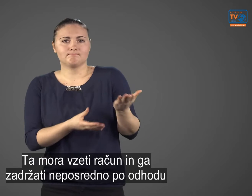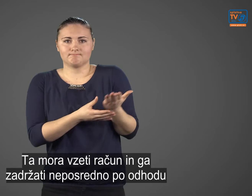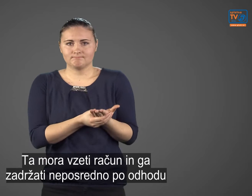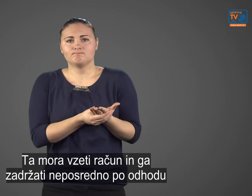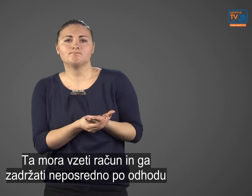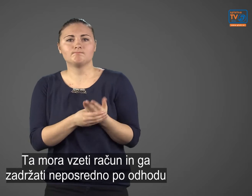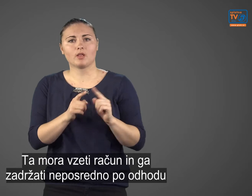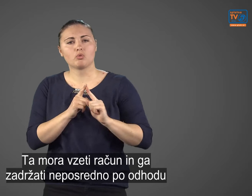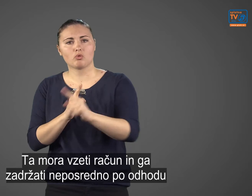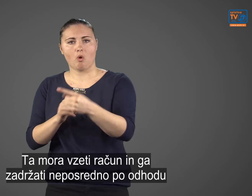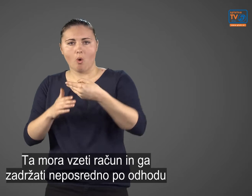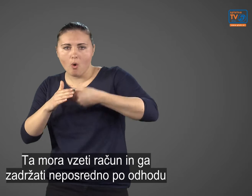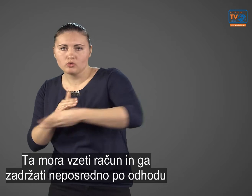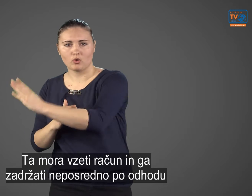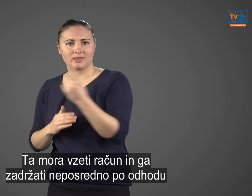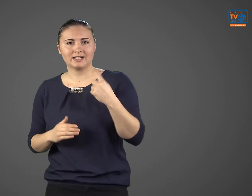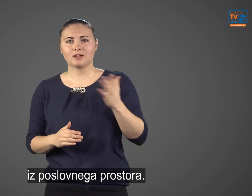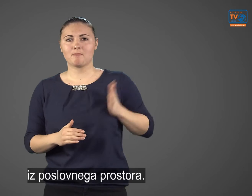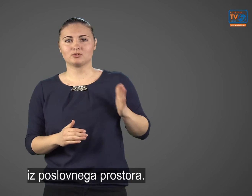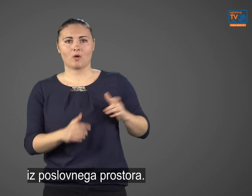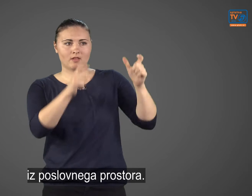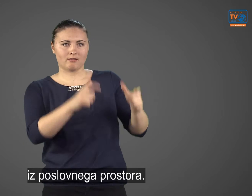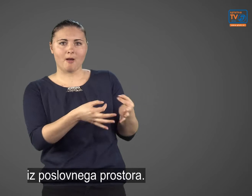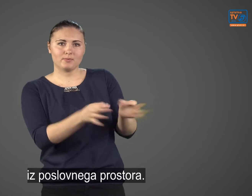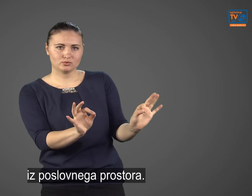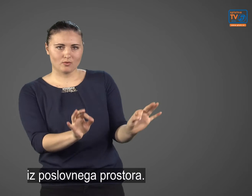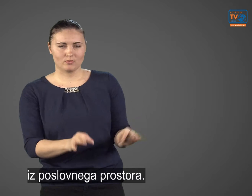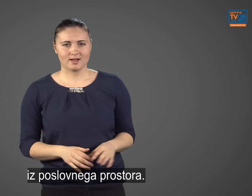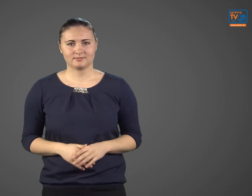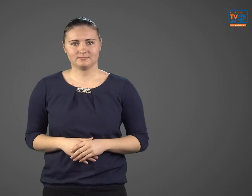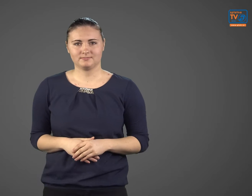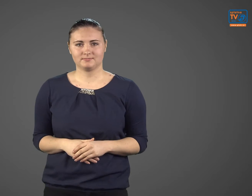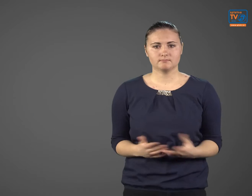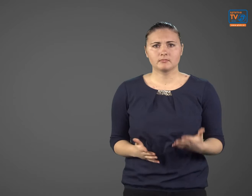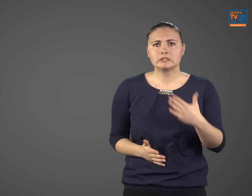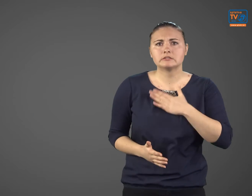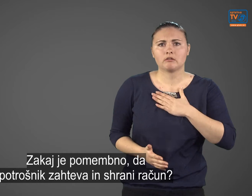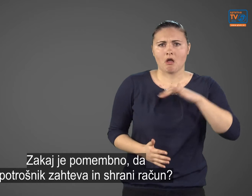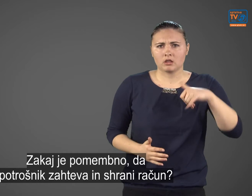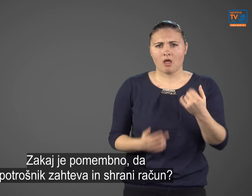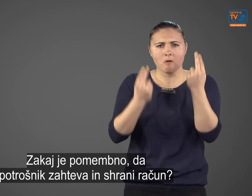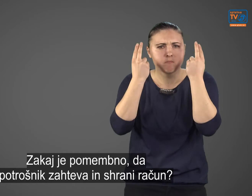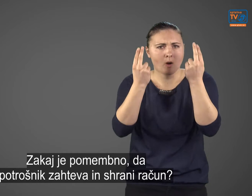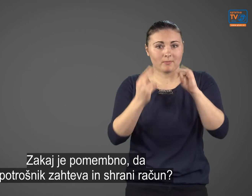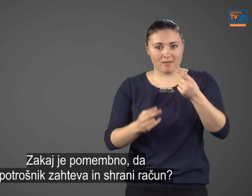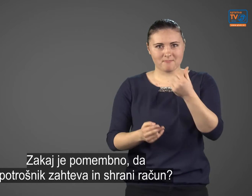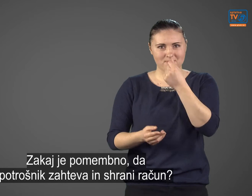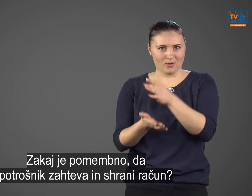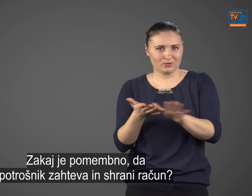ga zadrži neposredno po odhodu iz poslovnega prostora. Zakaj je tako pomembno, da potrošnik